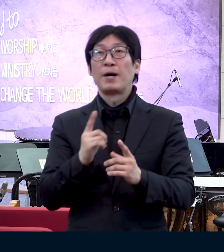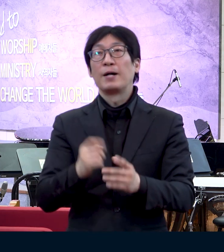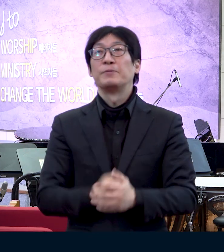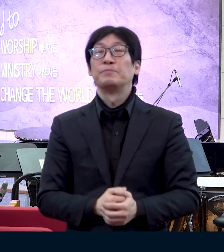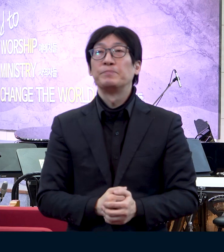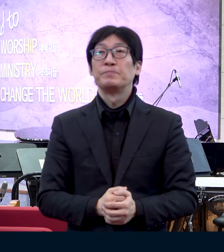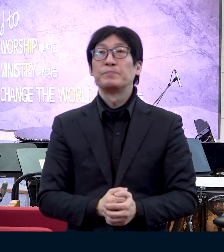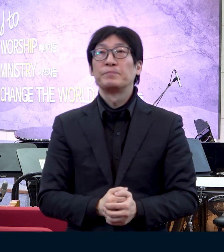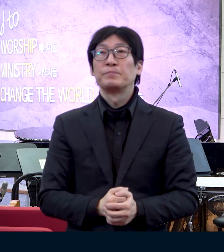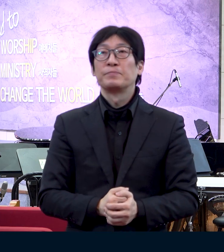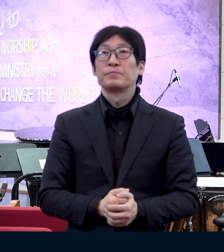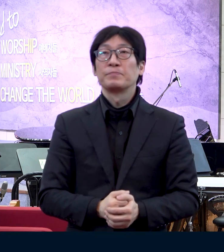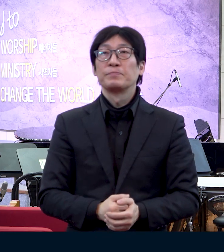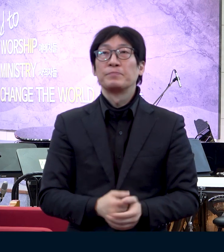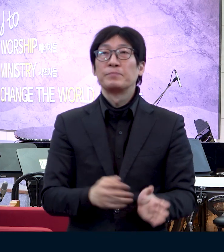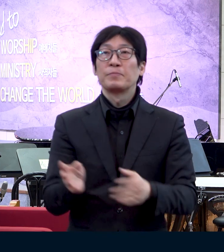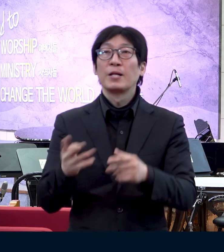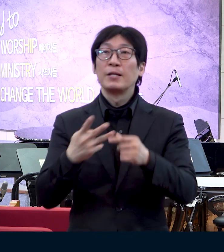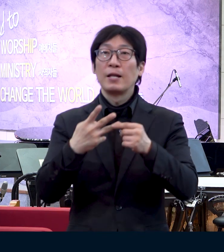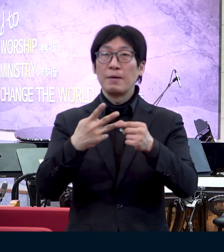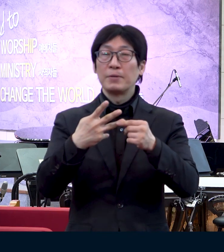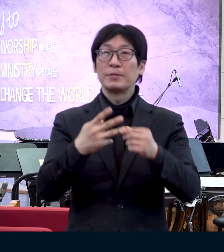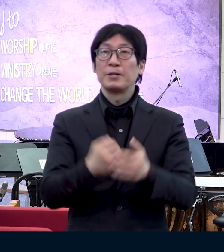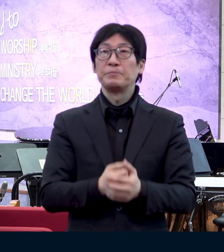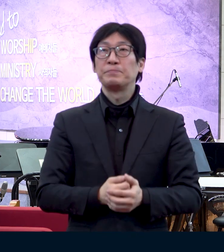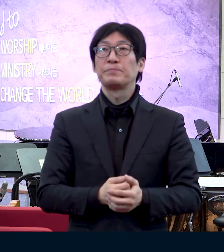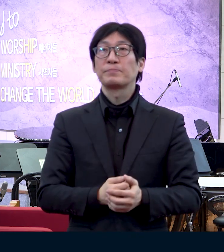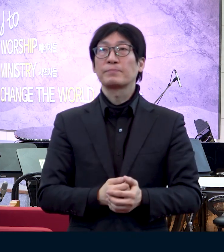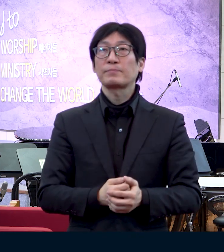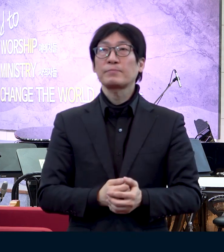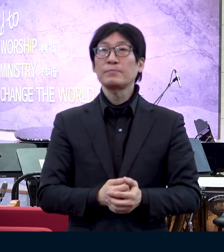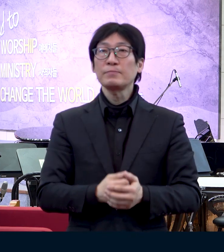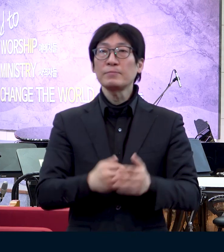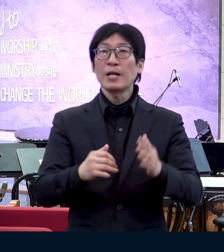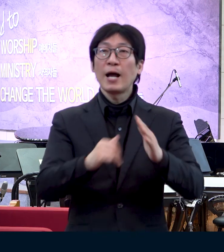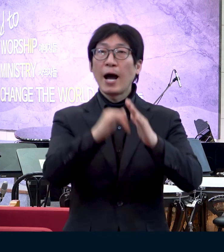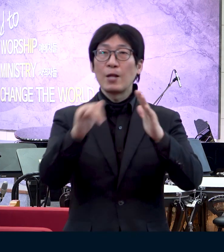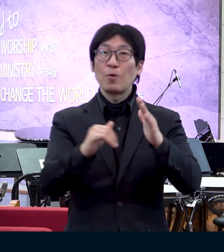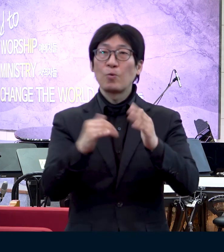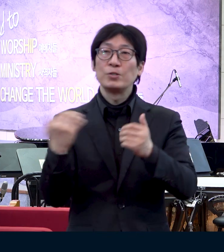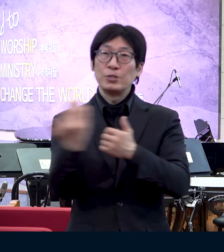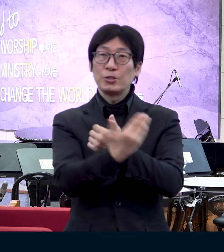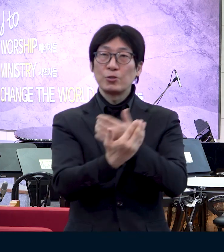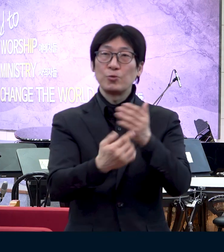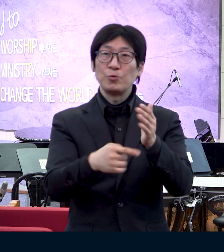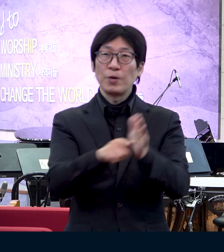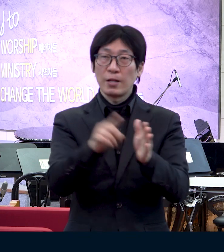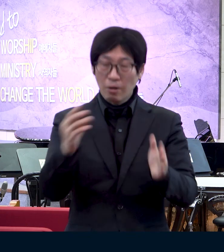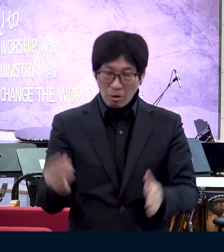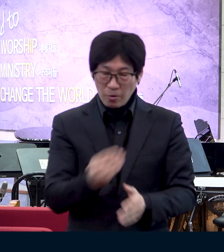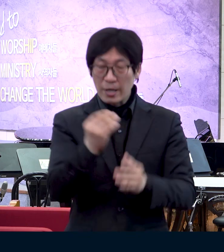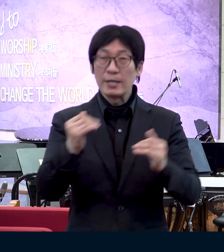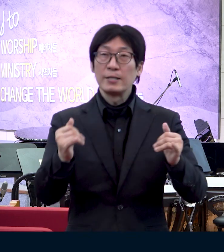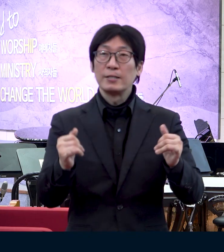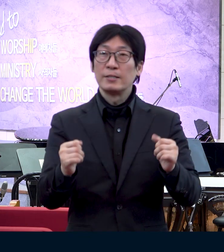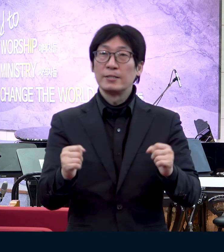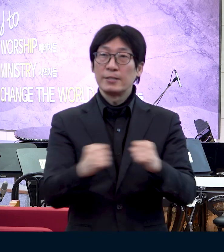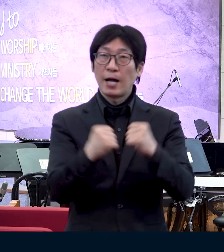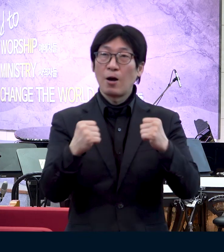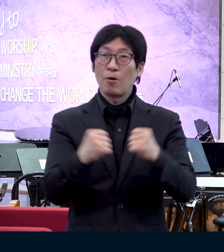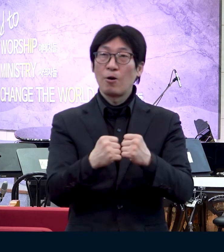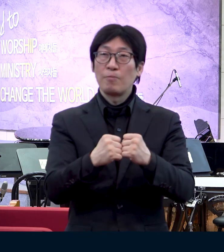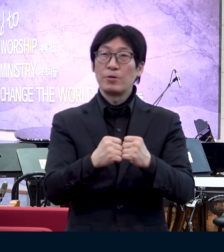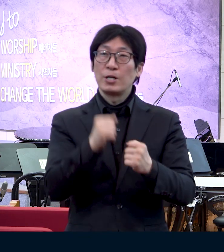하는 걸 잊지 마십시오. 세 번째, 또 하나, 가족을 지키기 위한 거룩한 싸움을